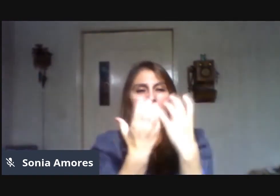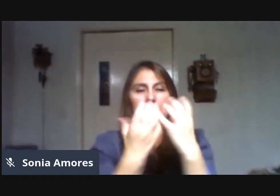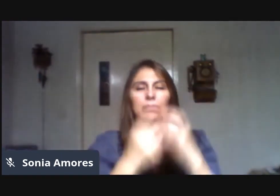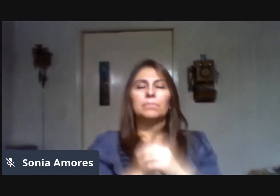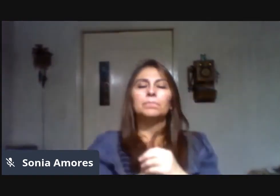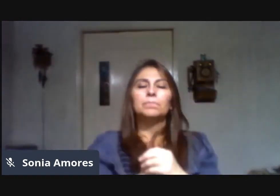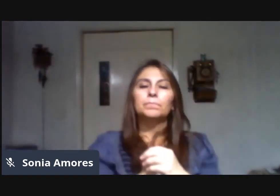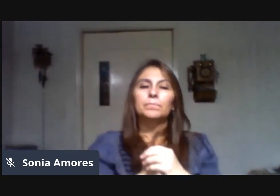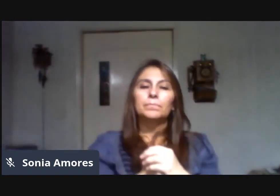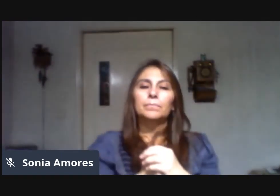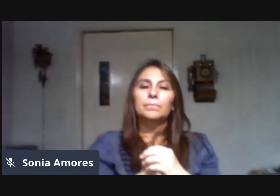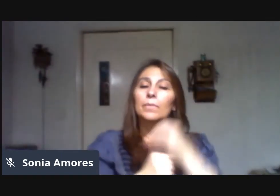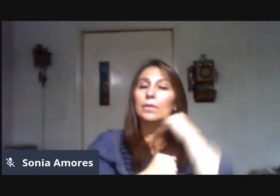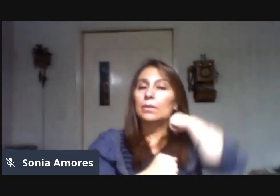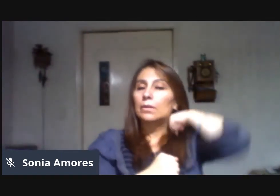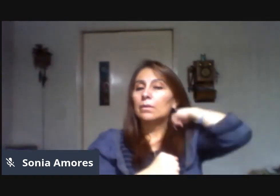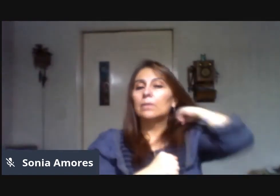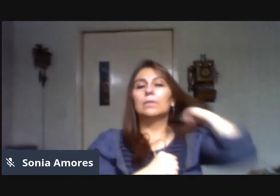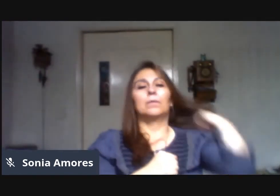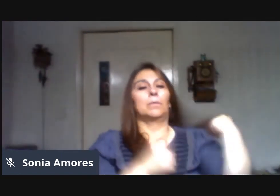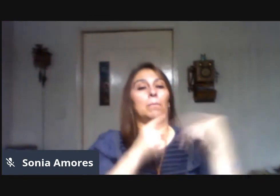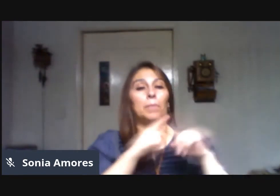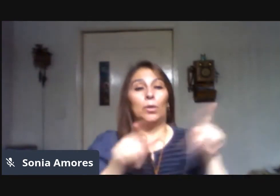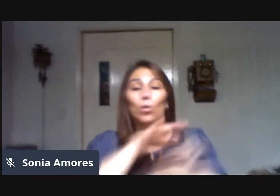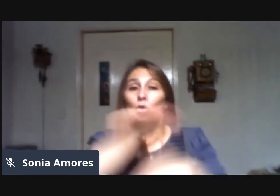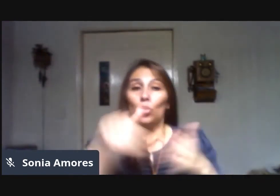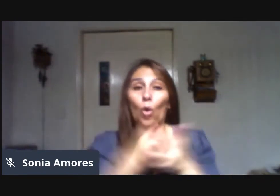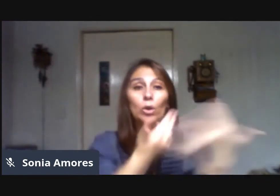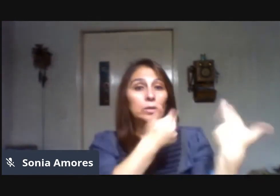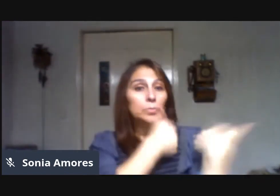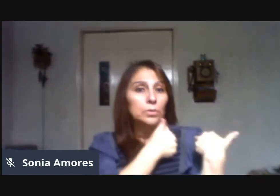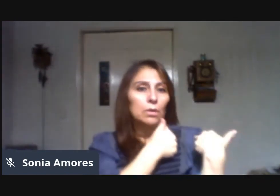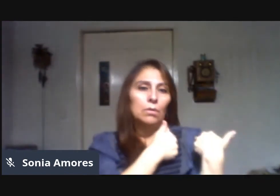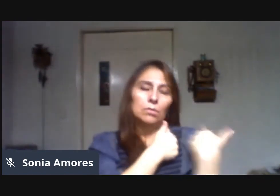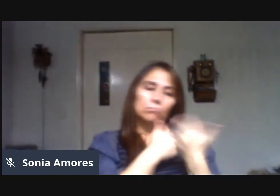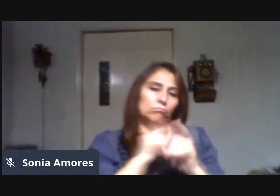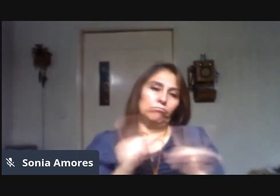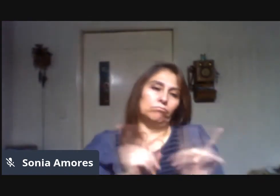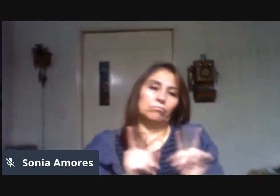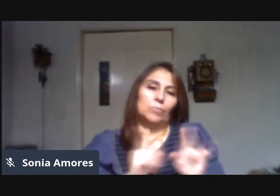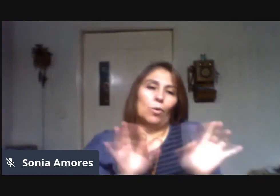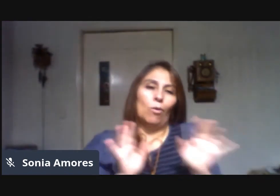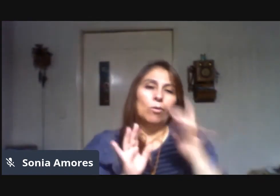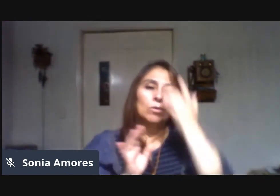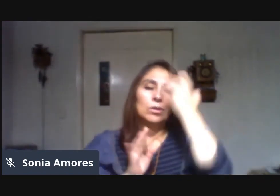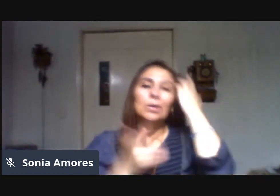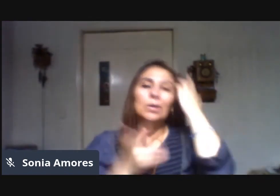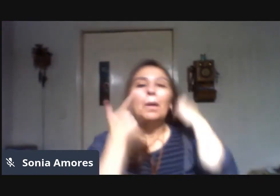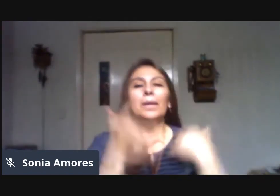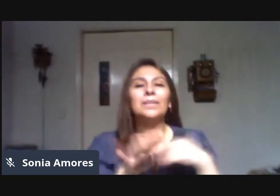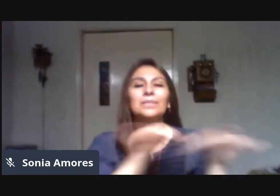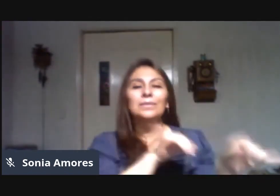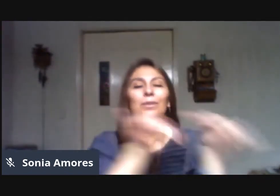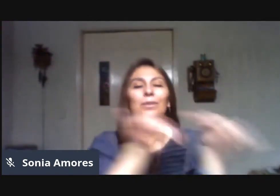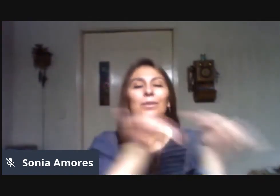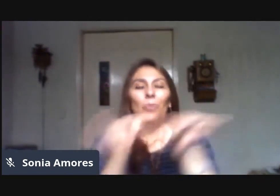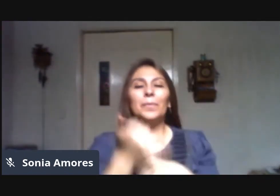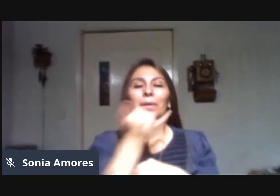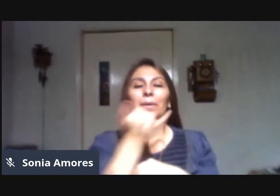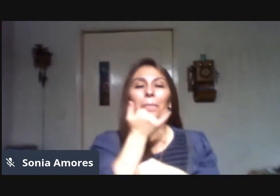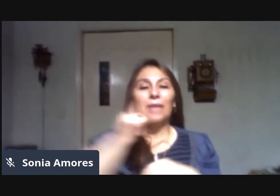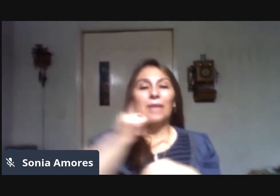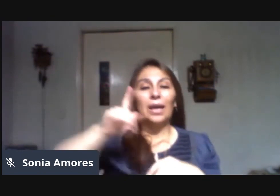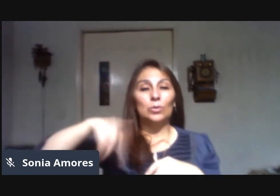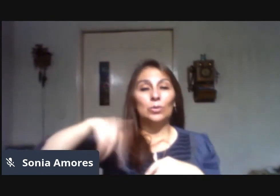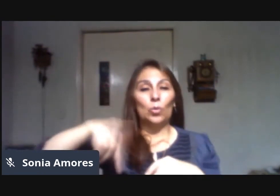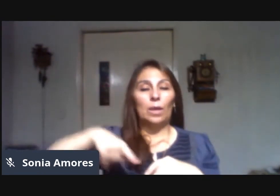pero no todos somos responsables de ello, ¿sí? Porque acá parece como cuando pasa en las escuelas que el problema de botar